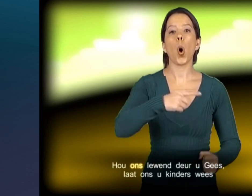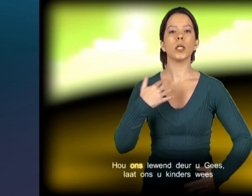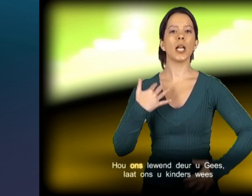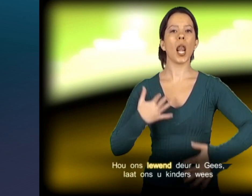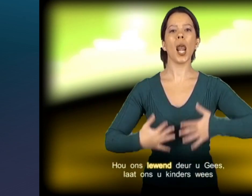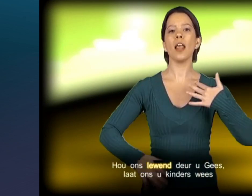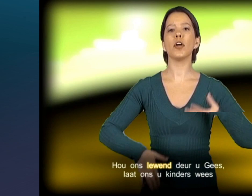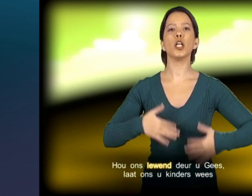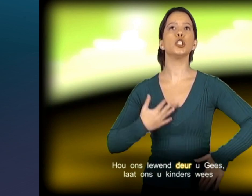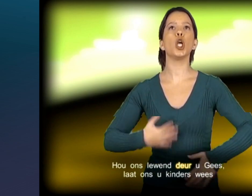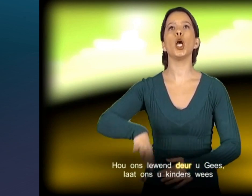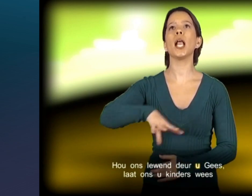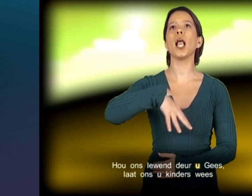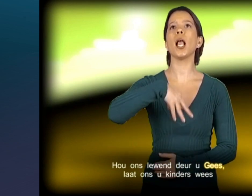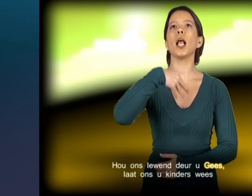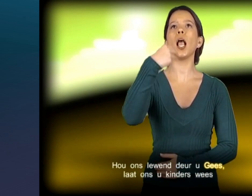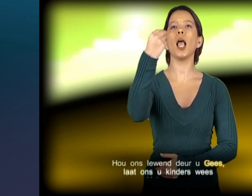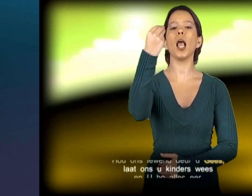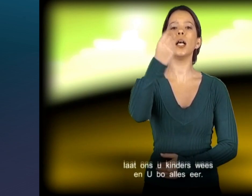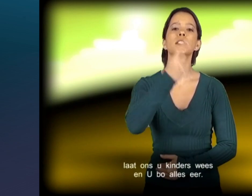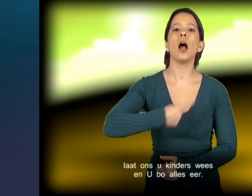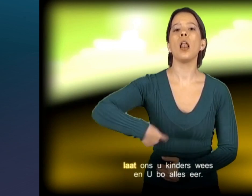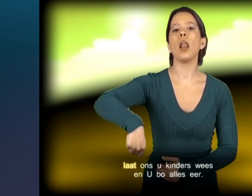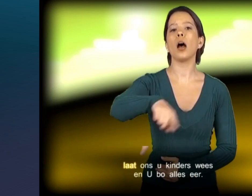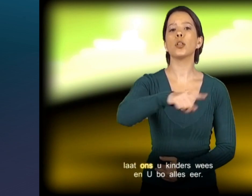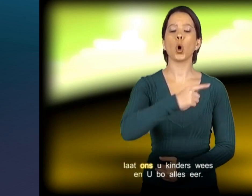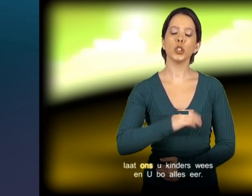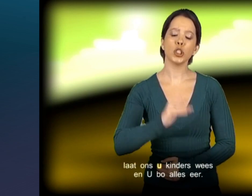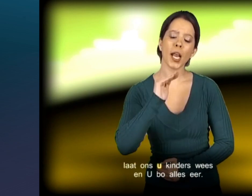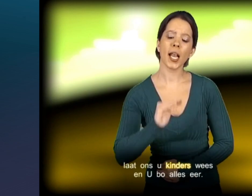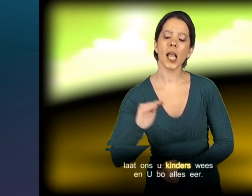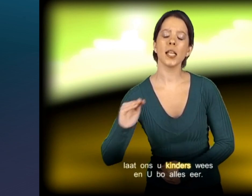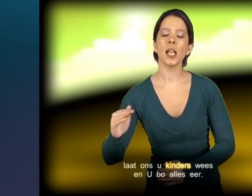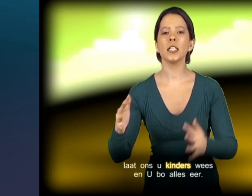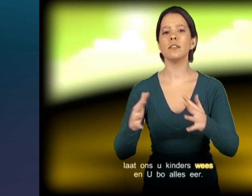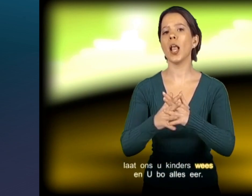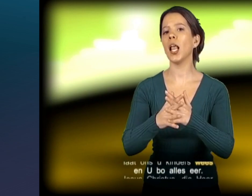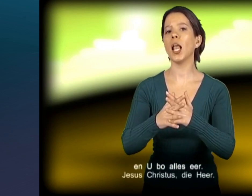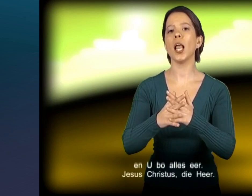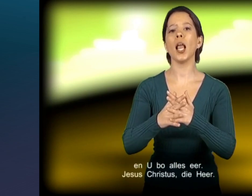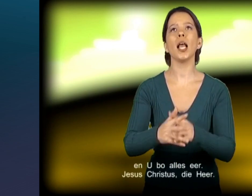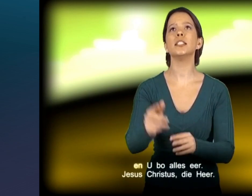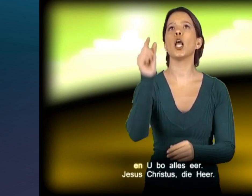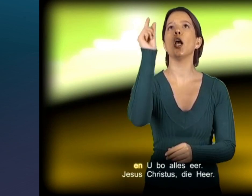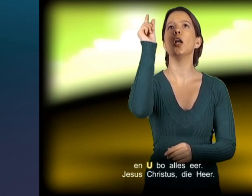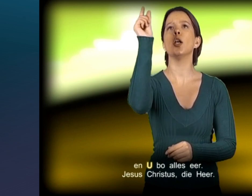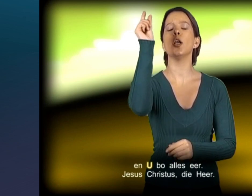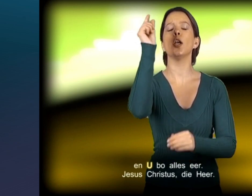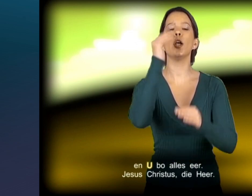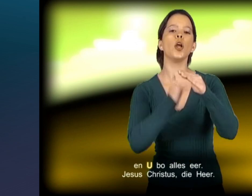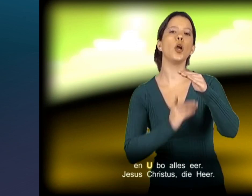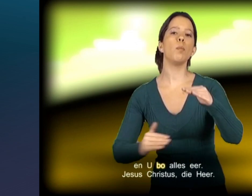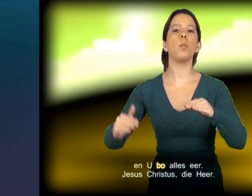Ons leven deur die Gees, laat ons sy kinders wees, en U